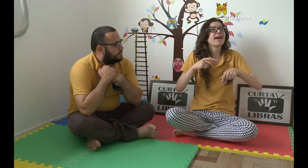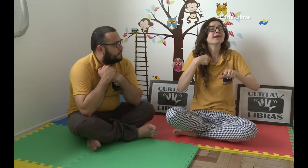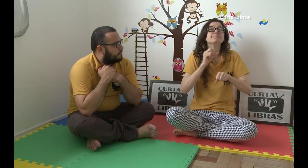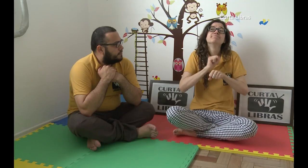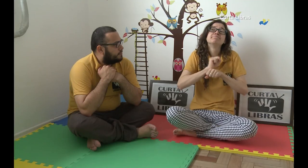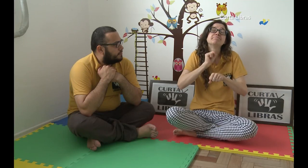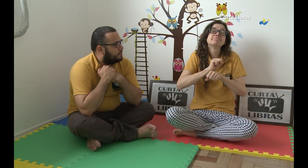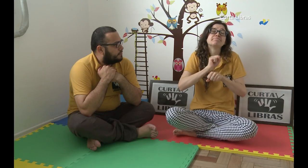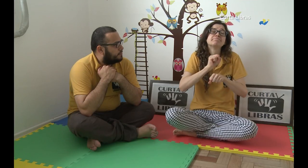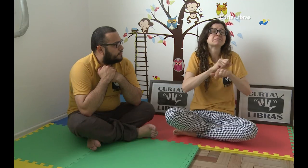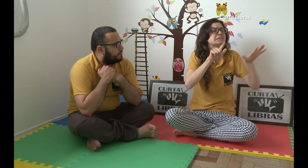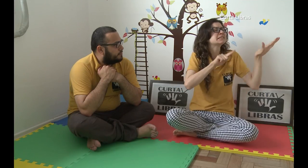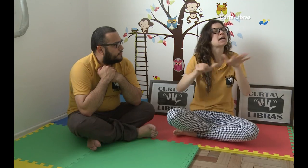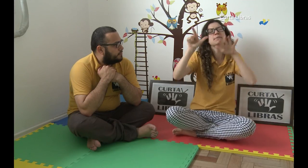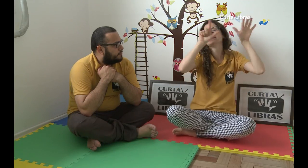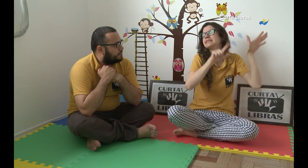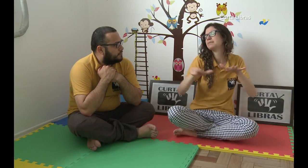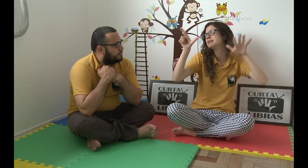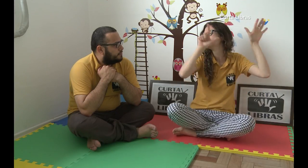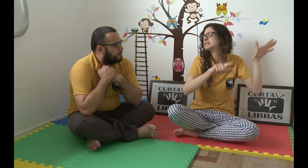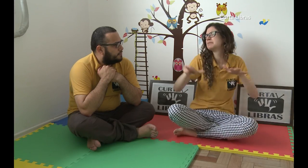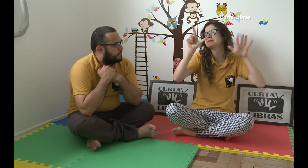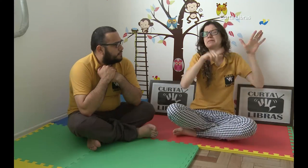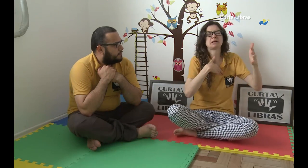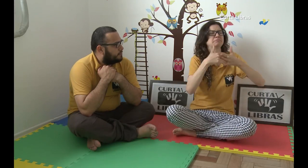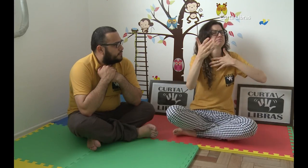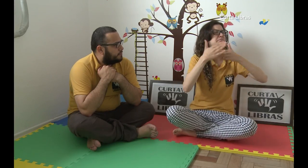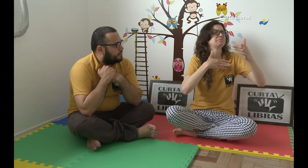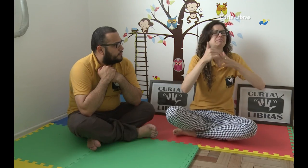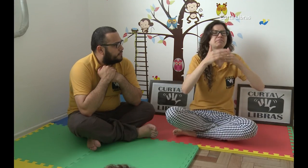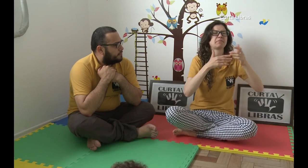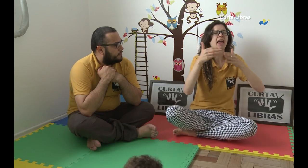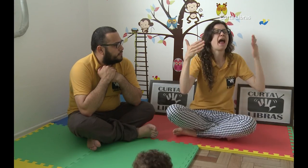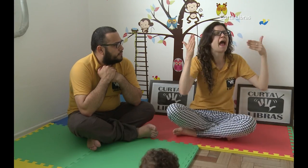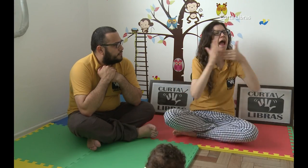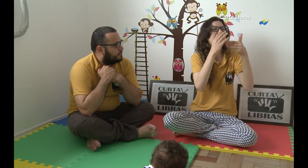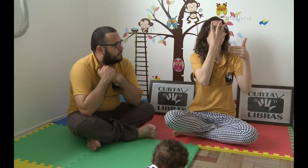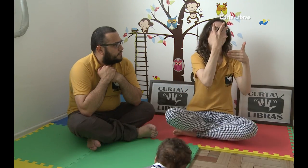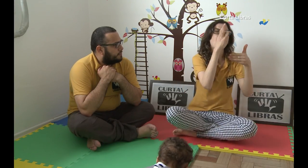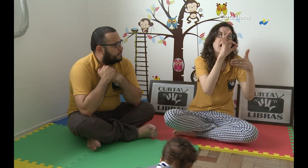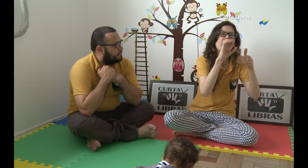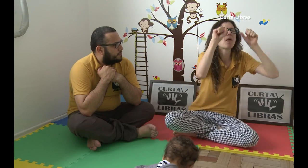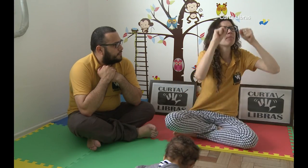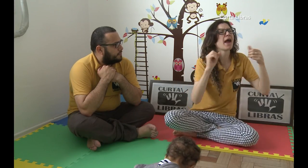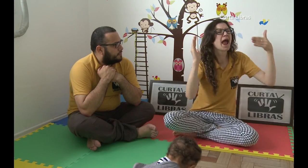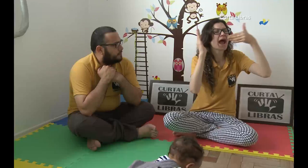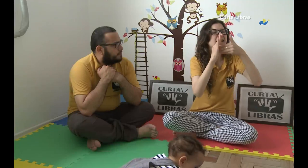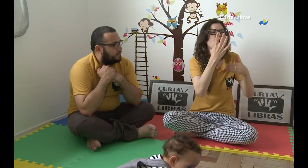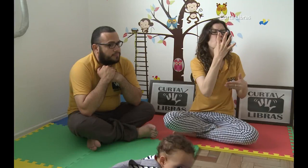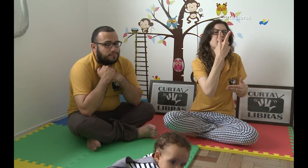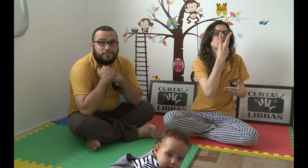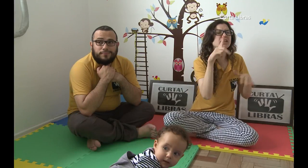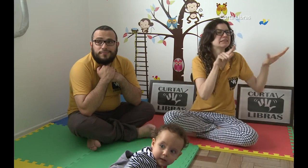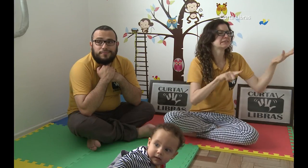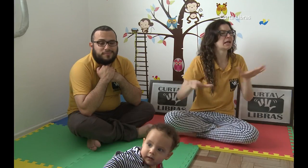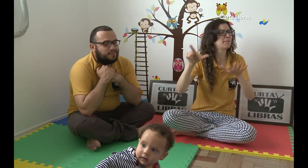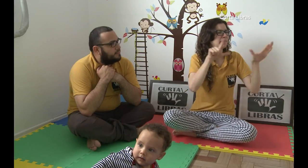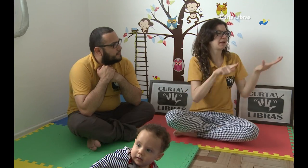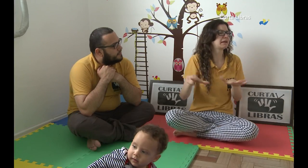Então eu esperei várias semanas Fomos até 42 semanas de gestação E aí iniciaram as contrações E eu sabia